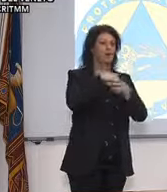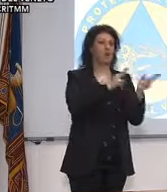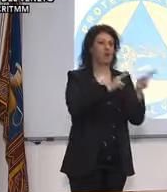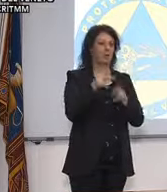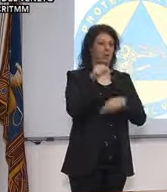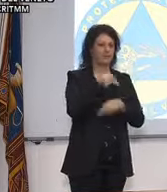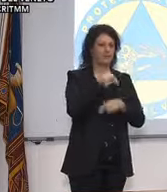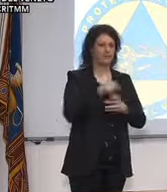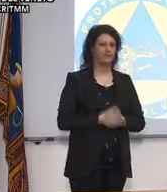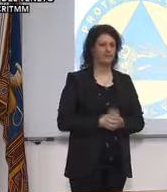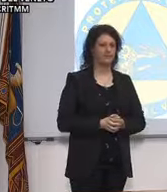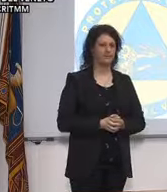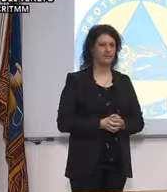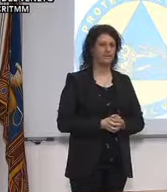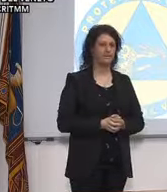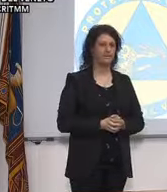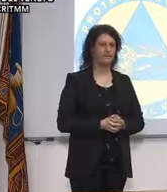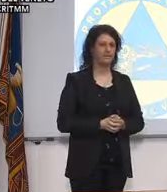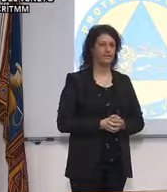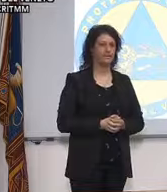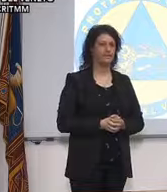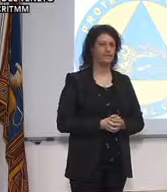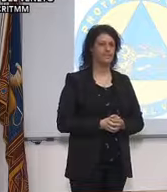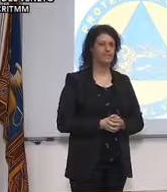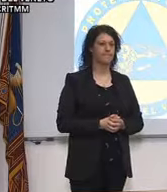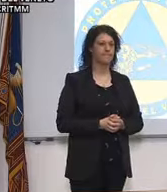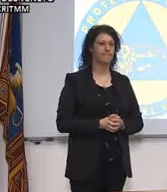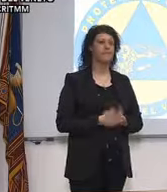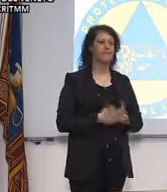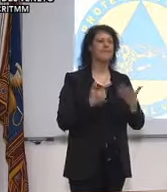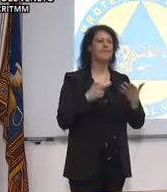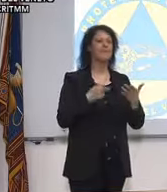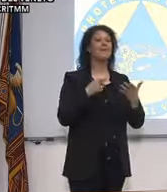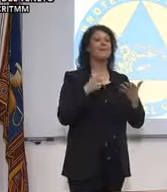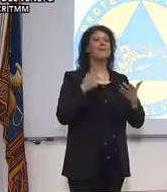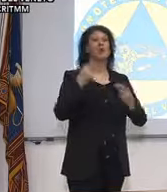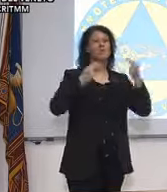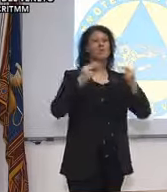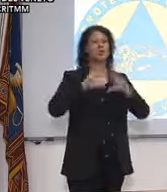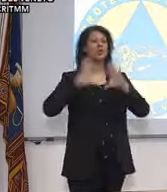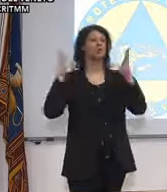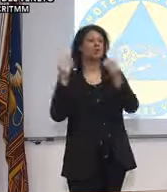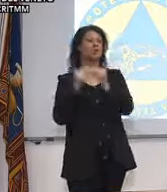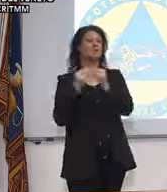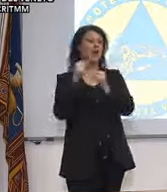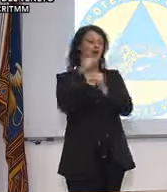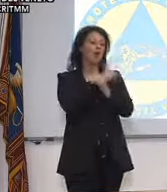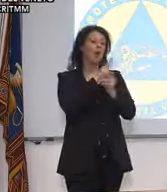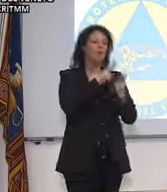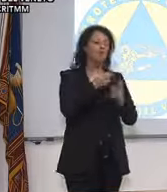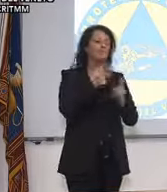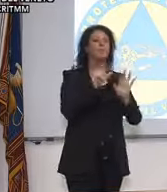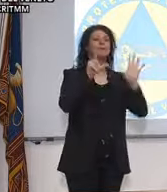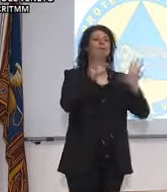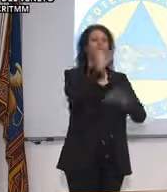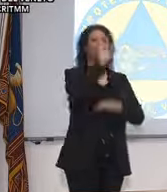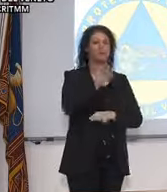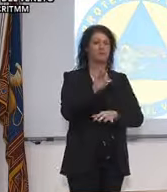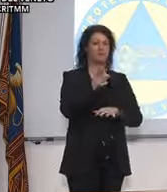306 persone sono ricoverate in ospedale qui e rappresentano rispetto al monte di ospiti complessivi il 7%, eravamo